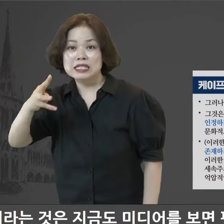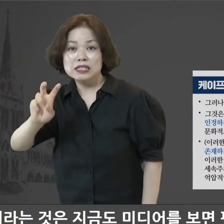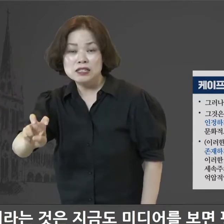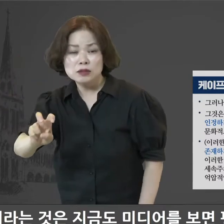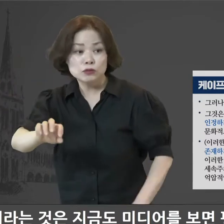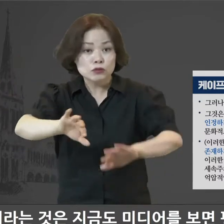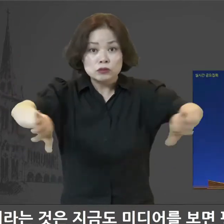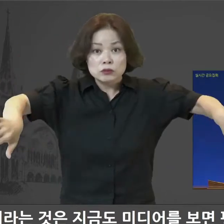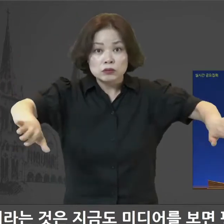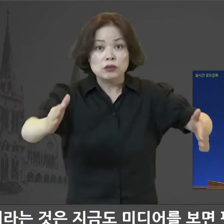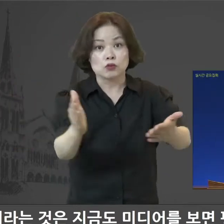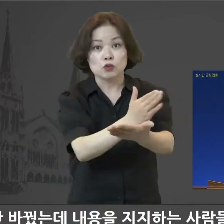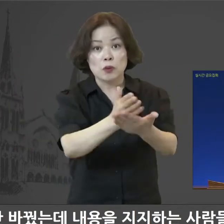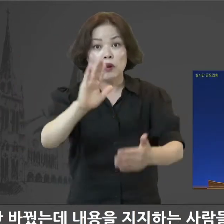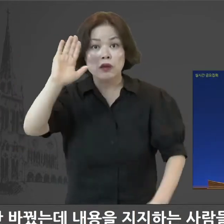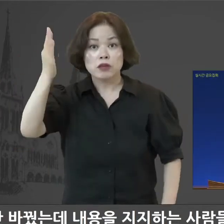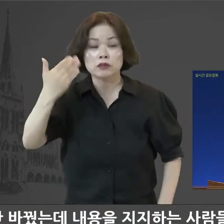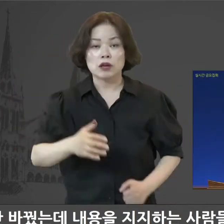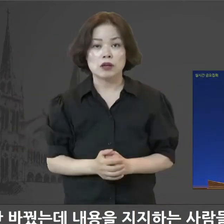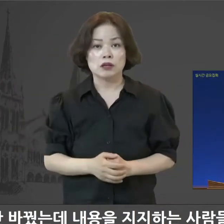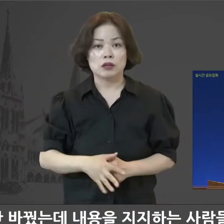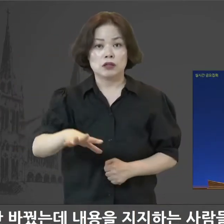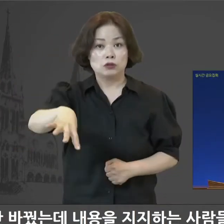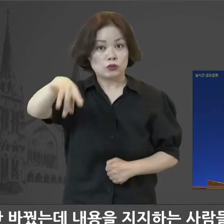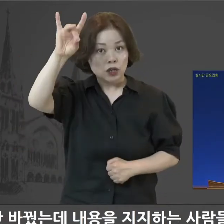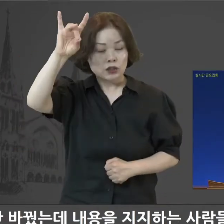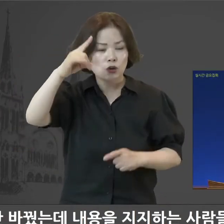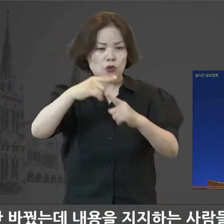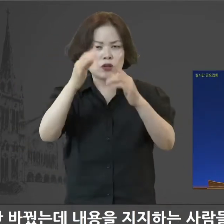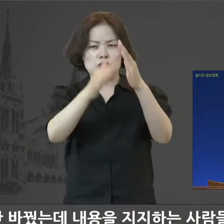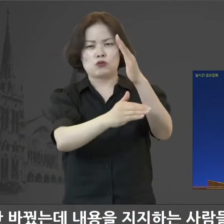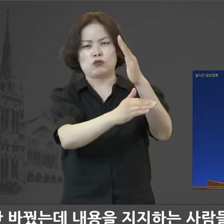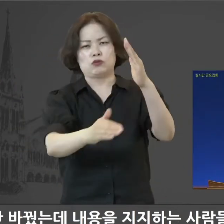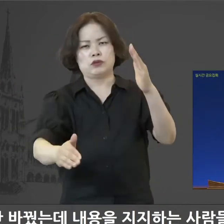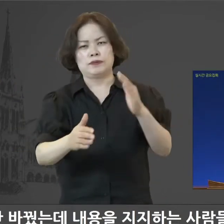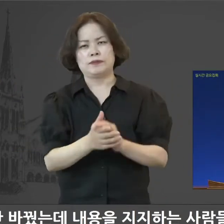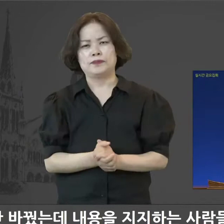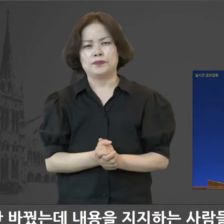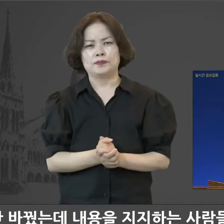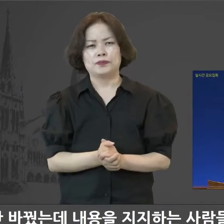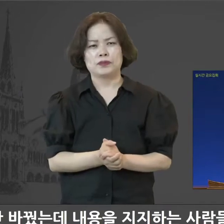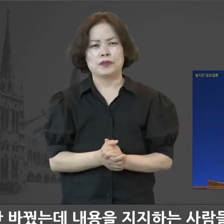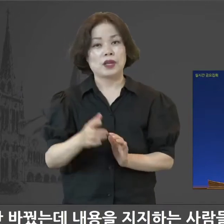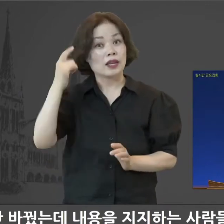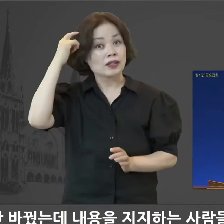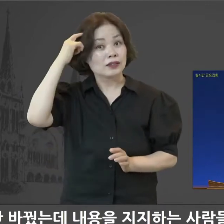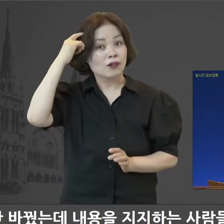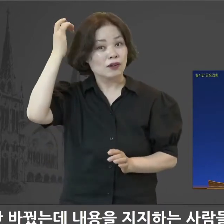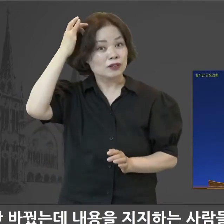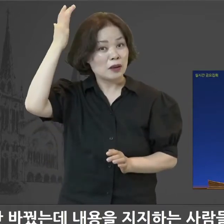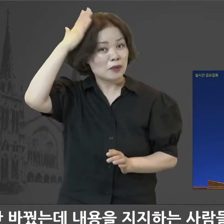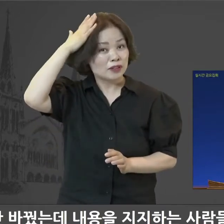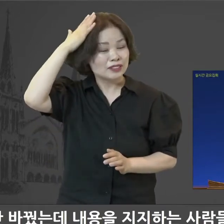한동안 초창기에 교회에 우리 그 성도님들이 이런 헤어스타일이 좀 익숙하지